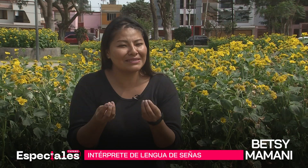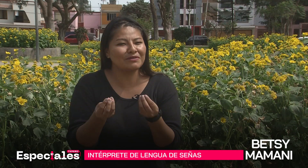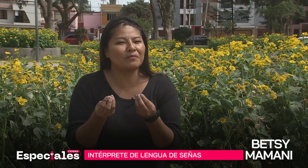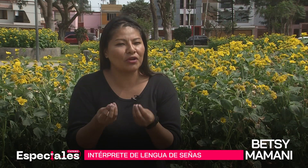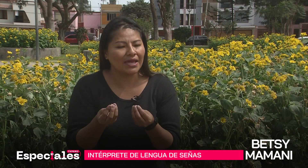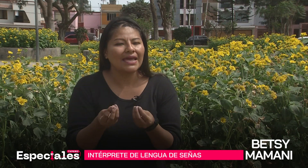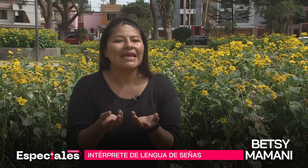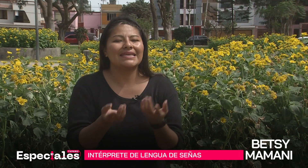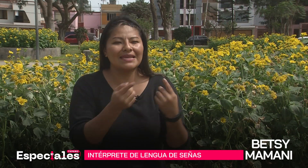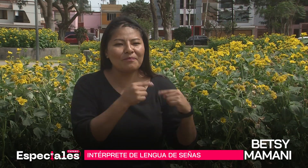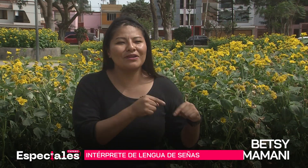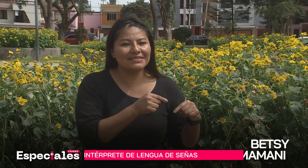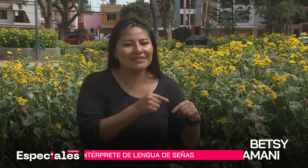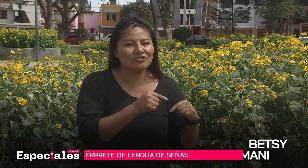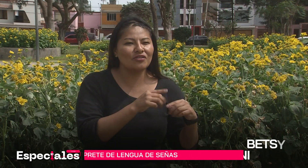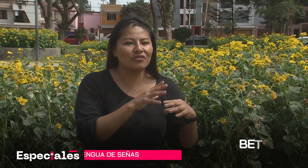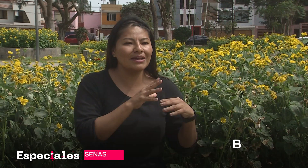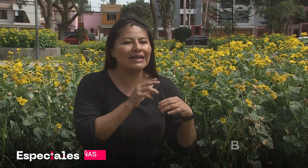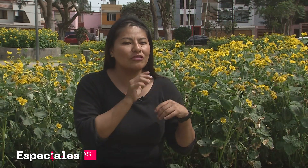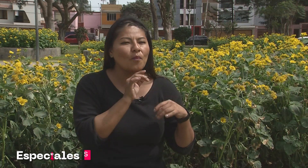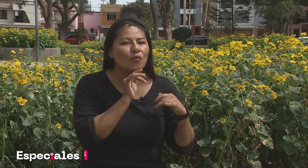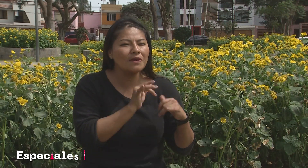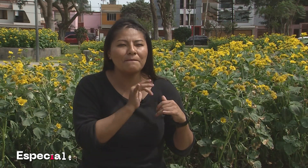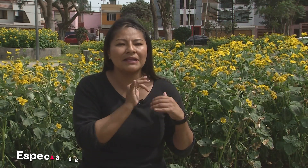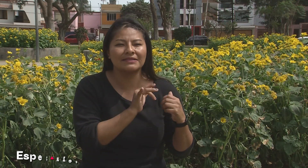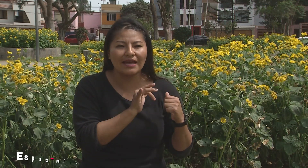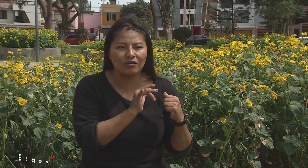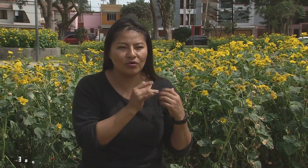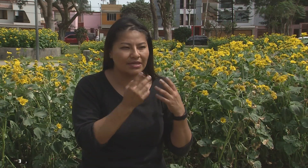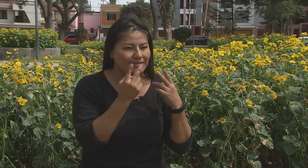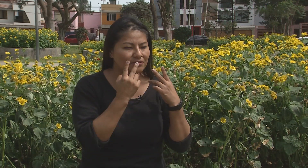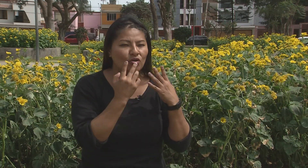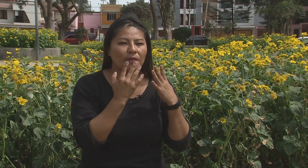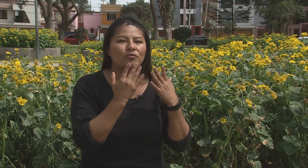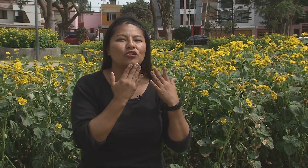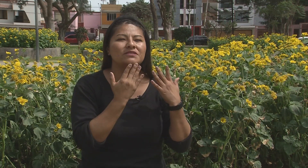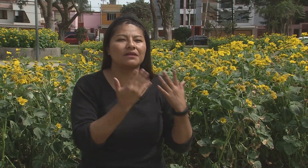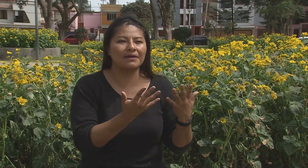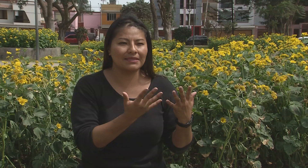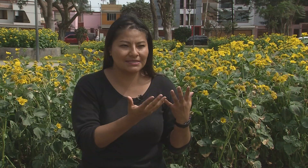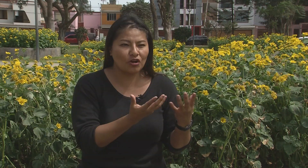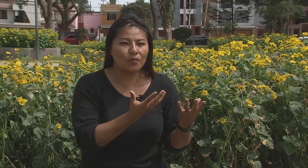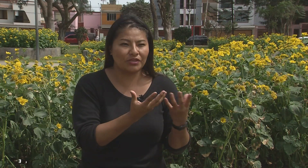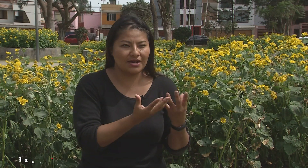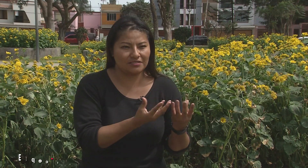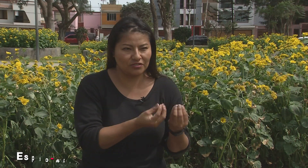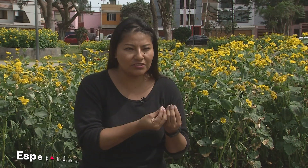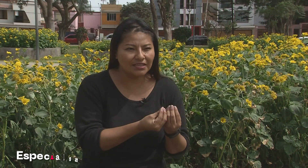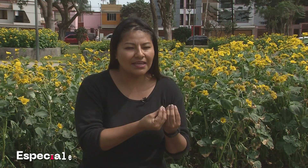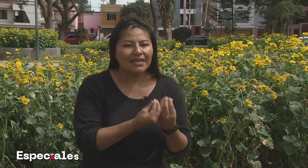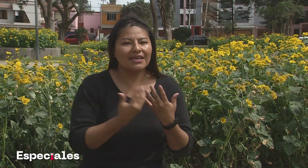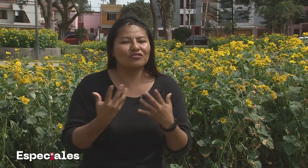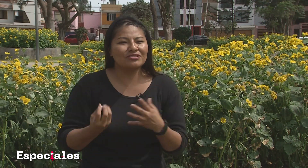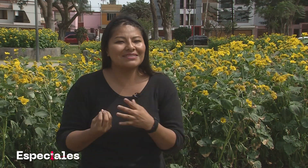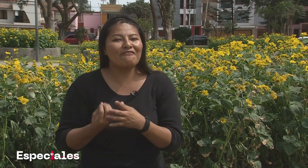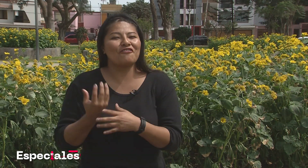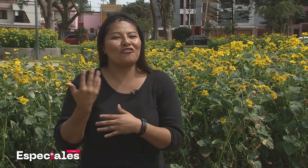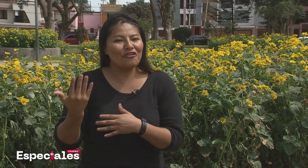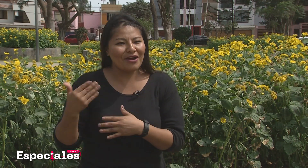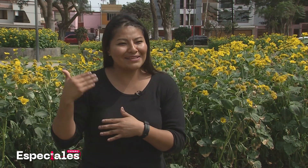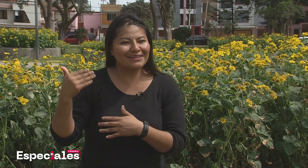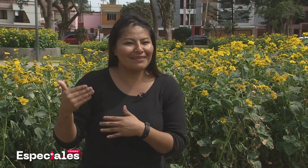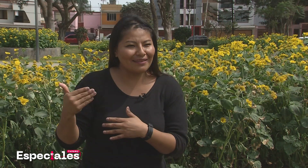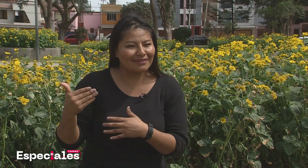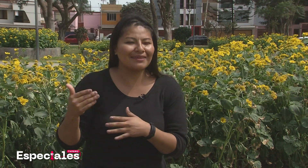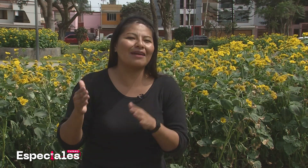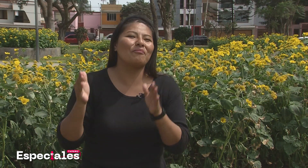no sabía exactamente por qué. Y era por esa razón, creo que quedó muy impregnado es lo que pude observar de esta comunicación, que entonces